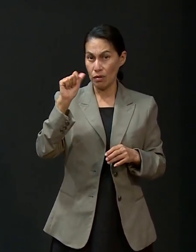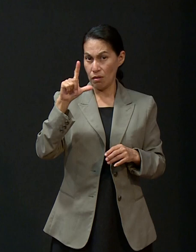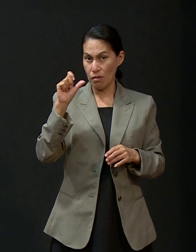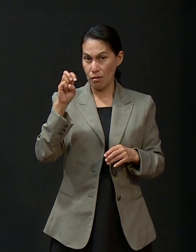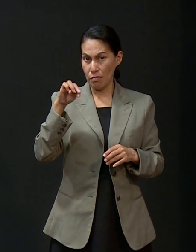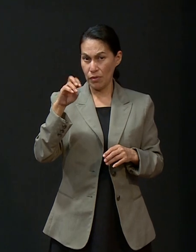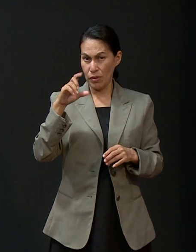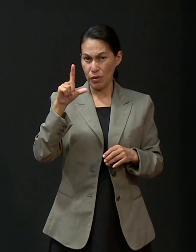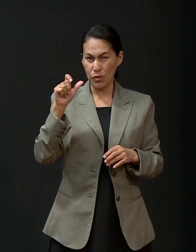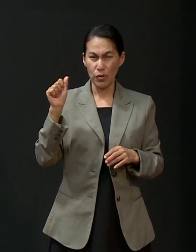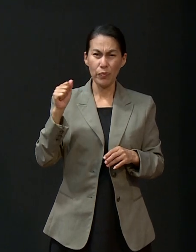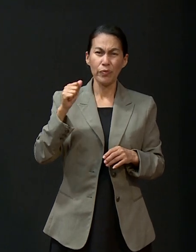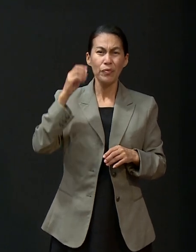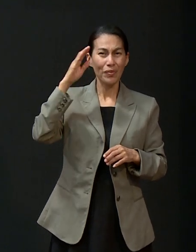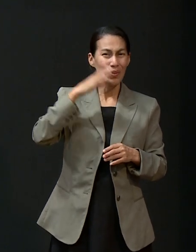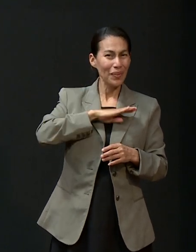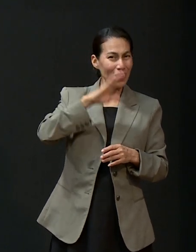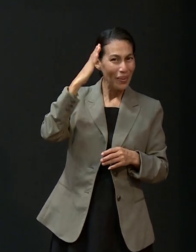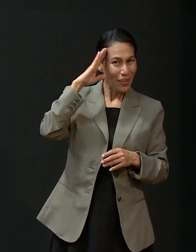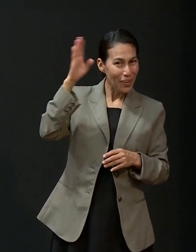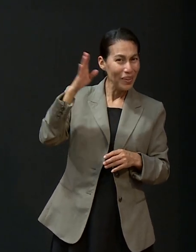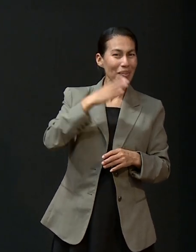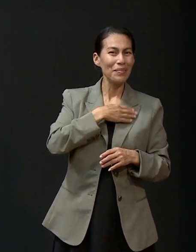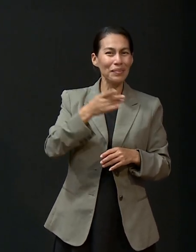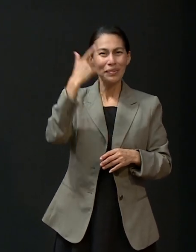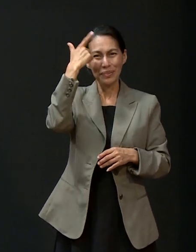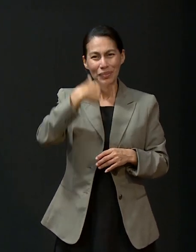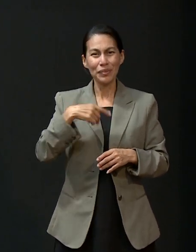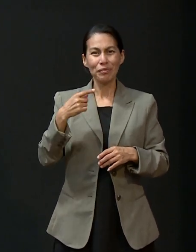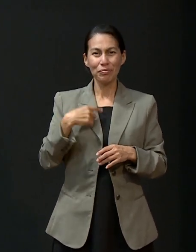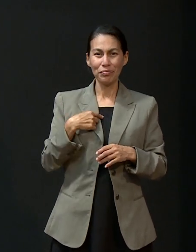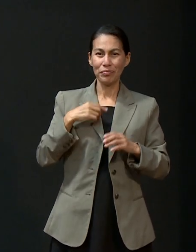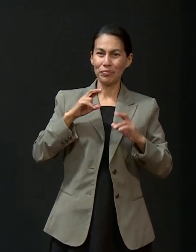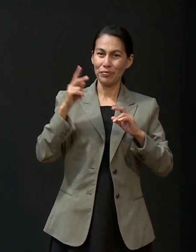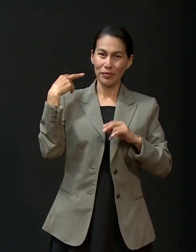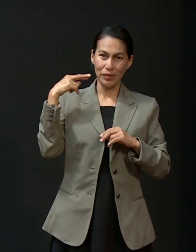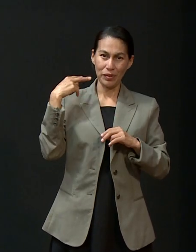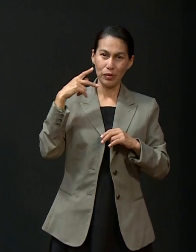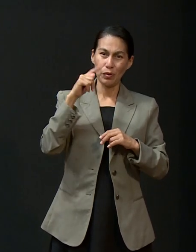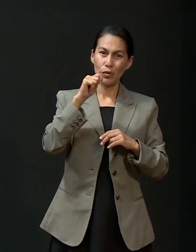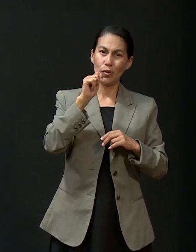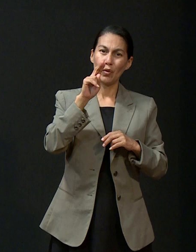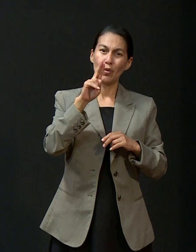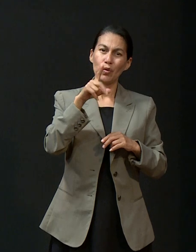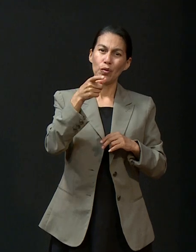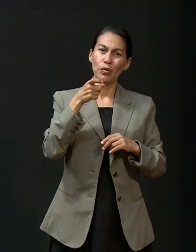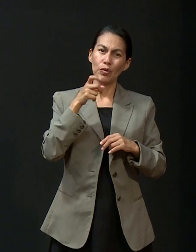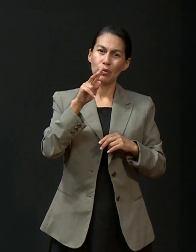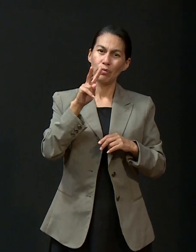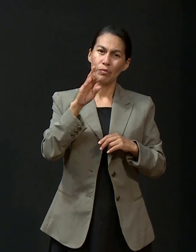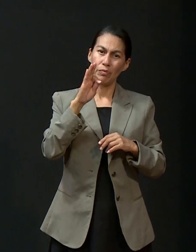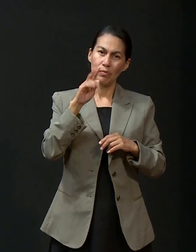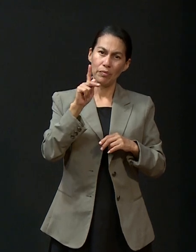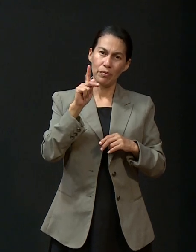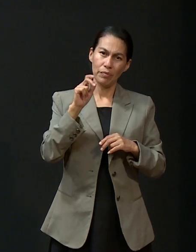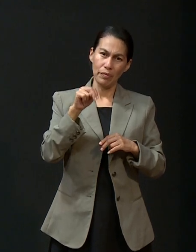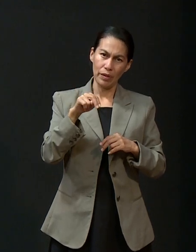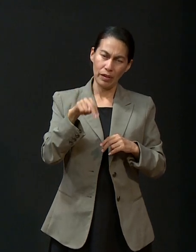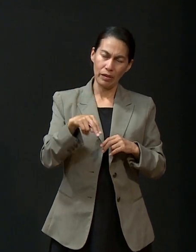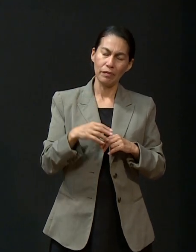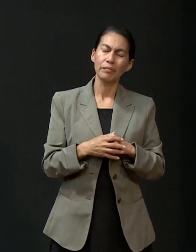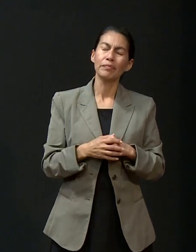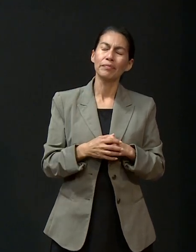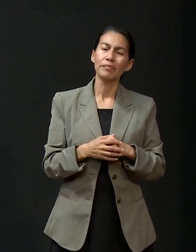Hola Buenas noches Dios les bendiga Saludos desde Tuxpan Veracruz Gracias Evaristo También un abrazo para ti Sandra